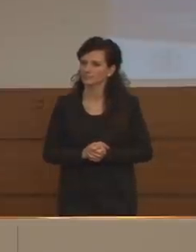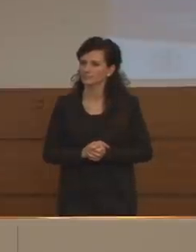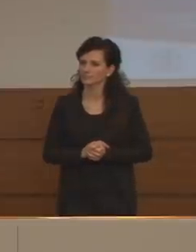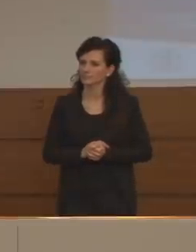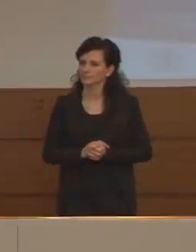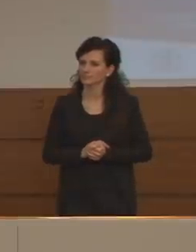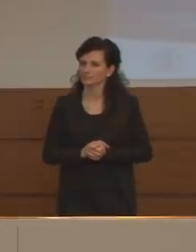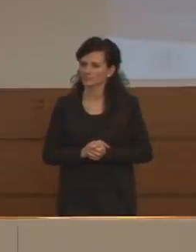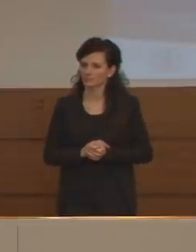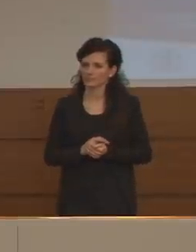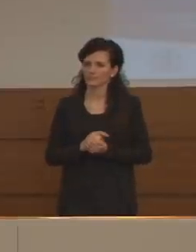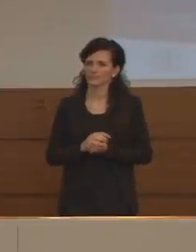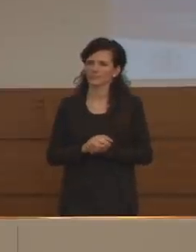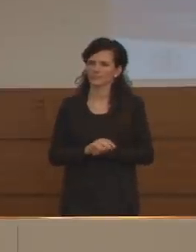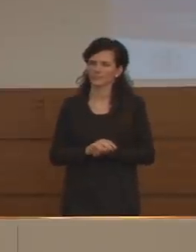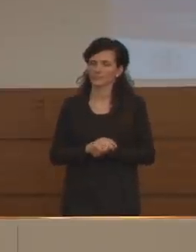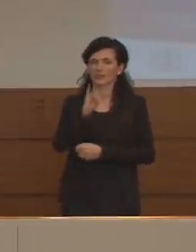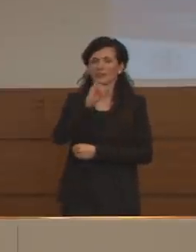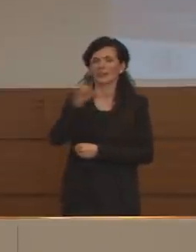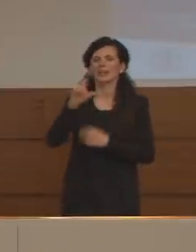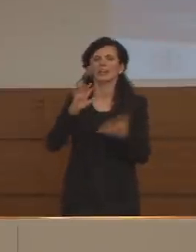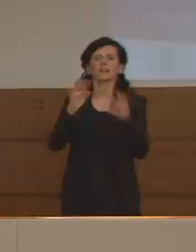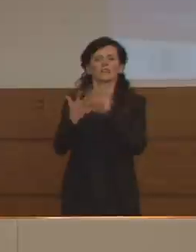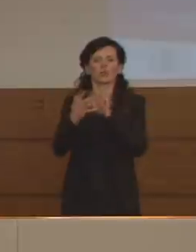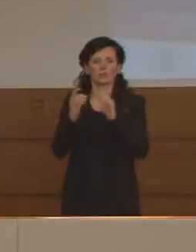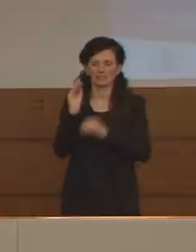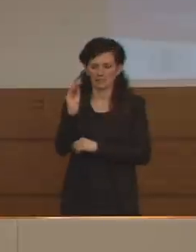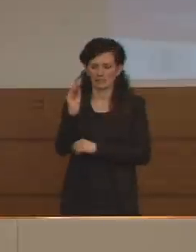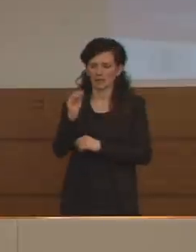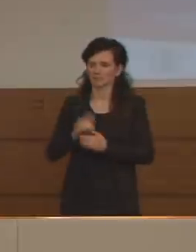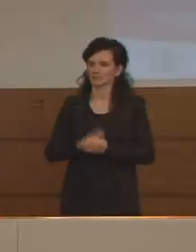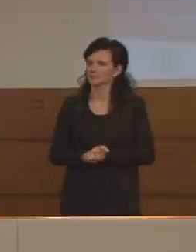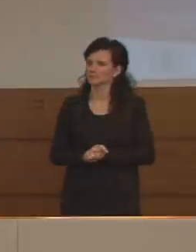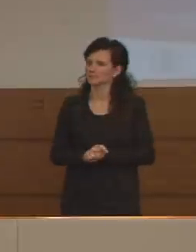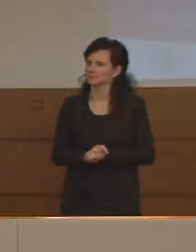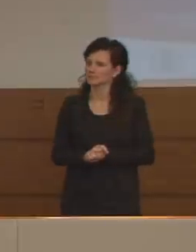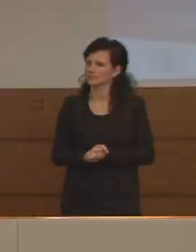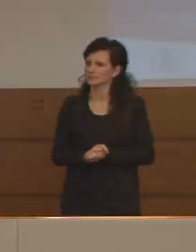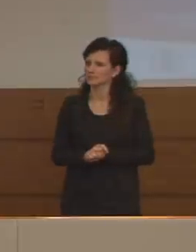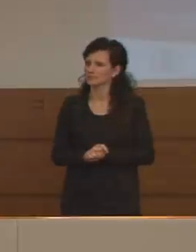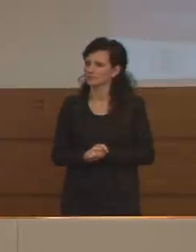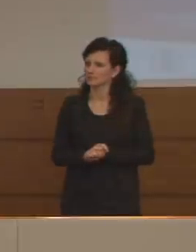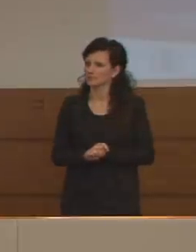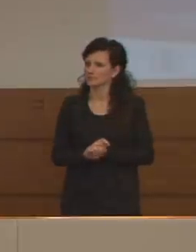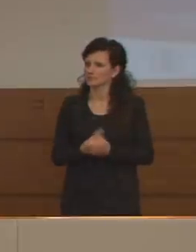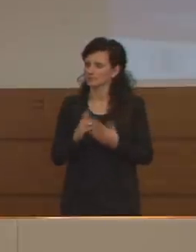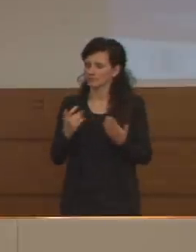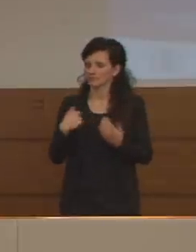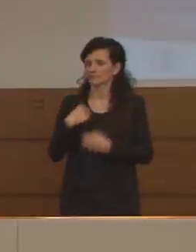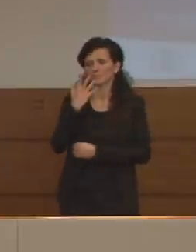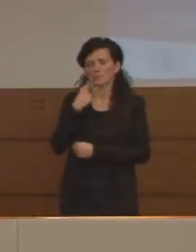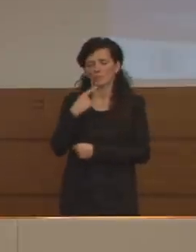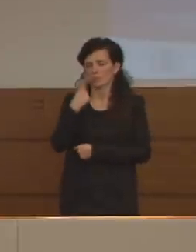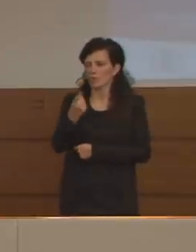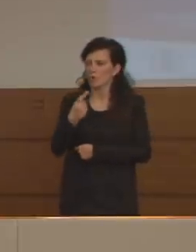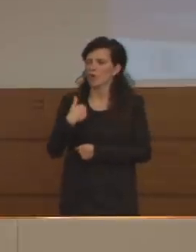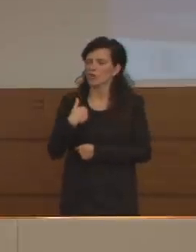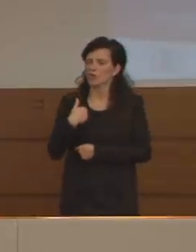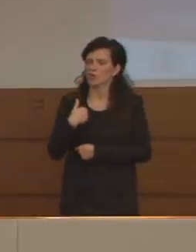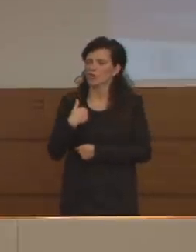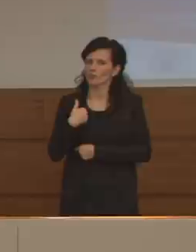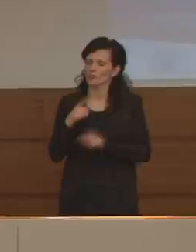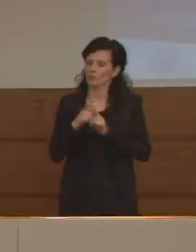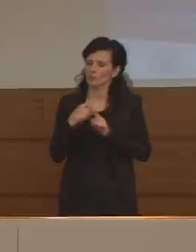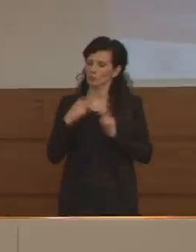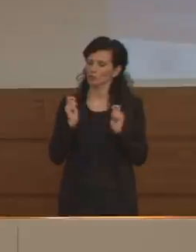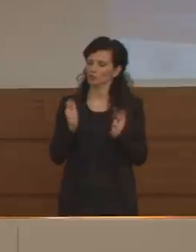buonasera angelo zaccone teodosi per il riformista innanzitutto volevo manifestarle in pochi secondi il mio apprezzamento professionale da